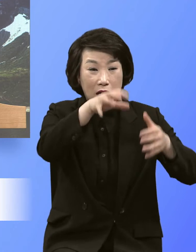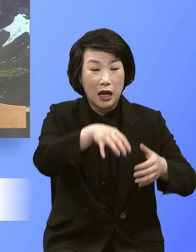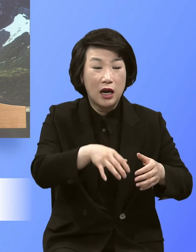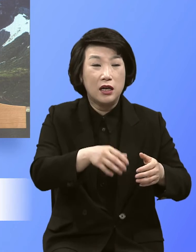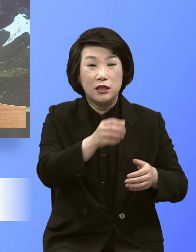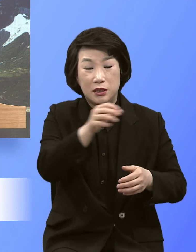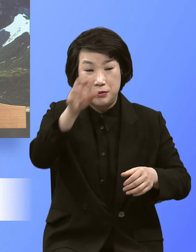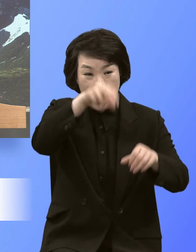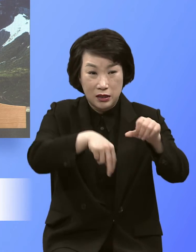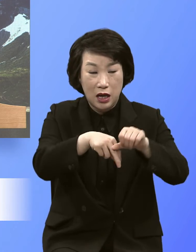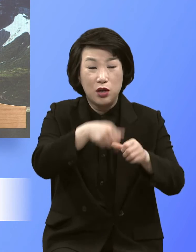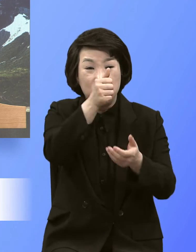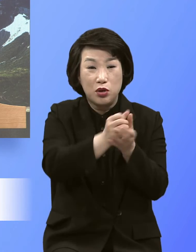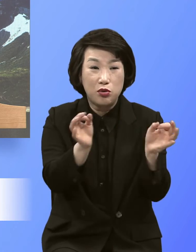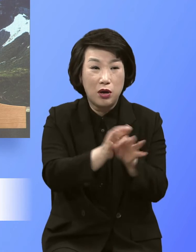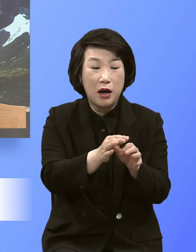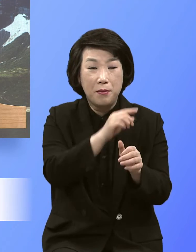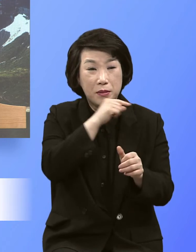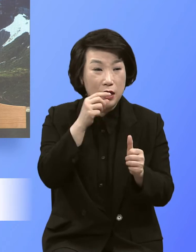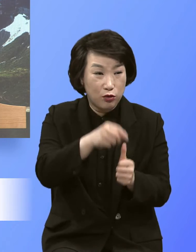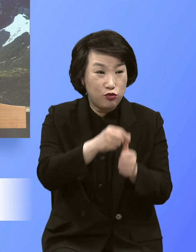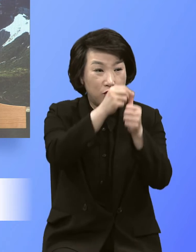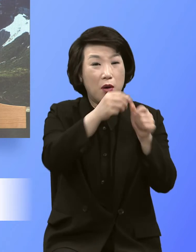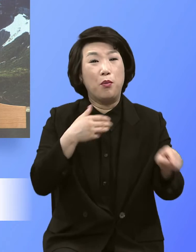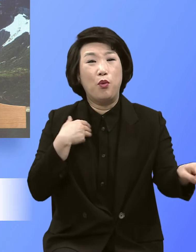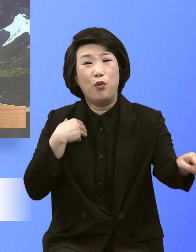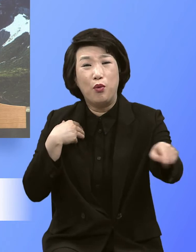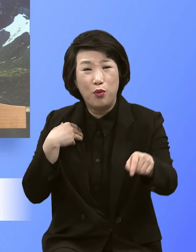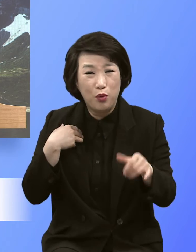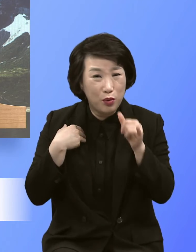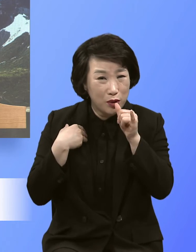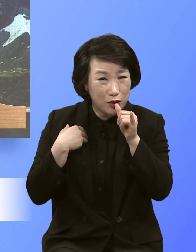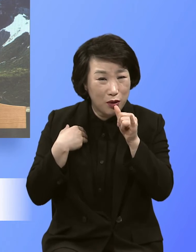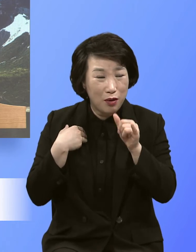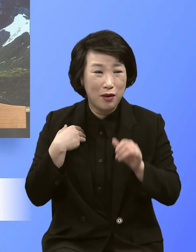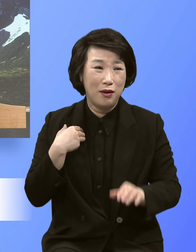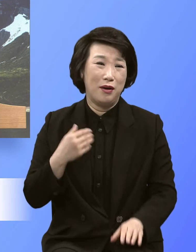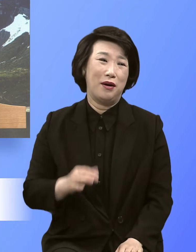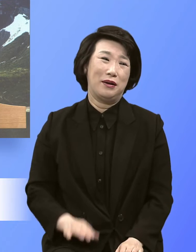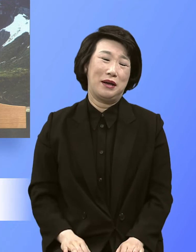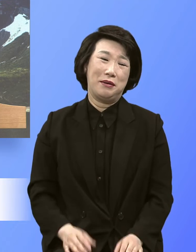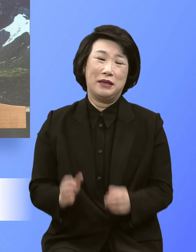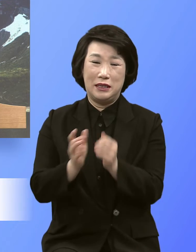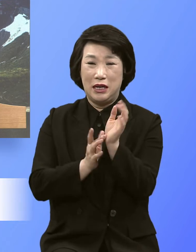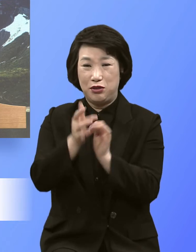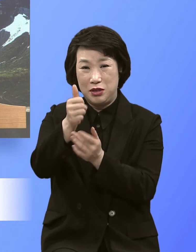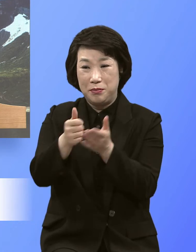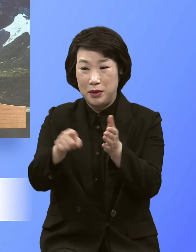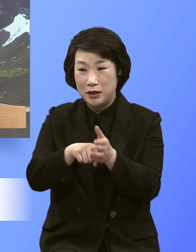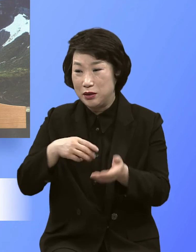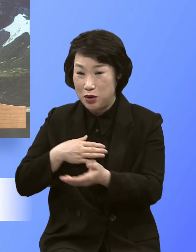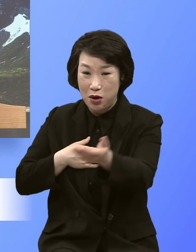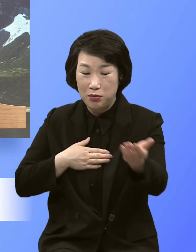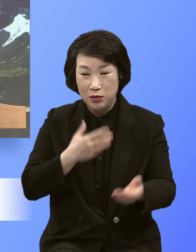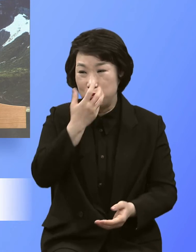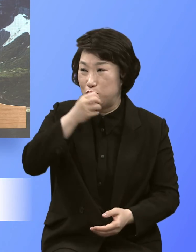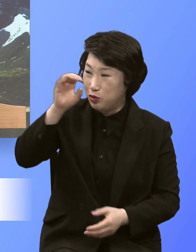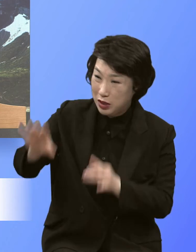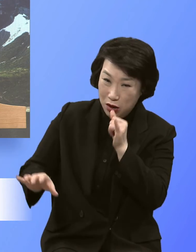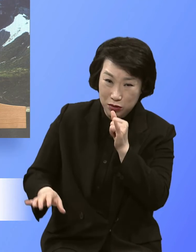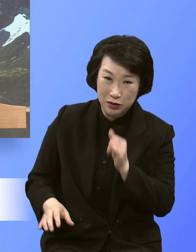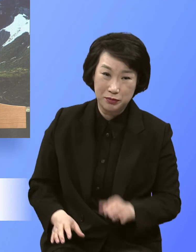속죄의 피로 주신 구원을 전혀 모르고 있습니다. 그래서 예수 믿는 사람들을